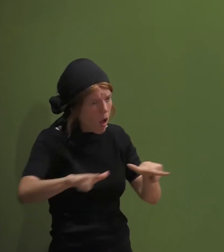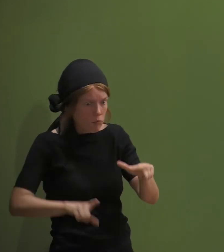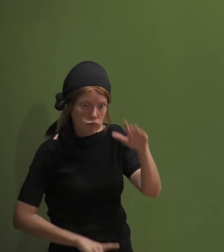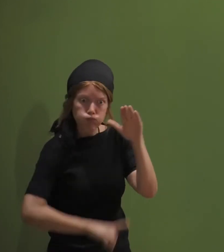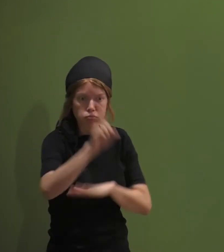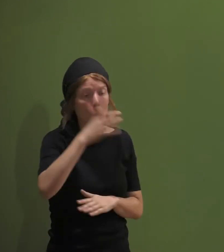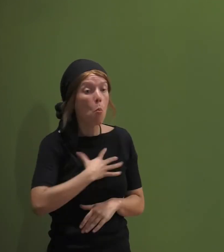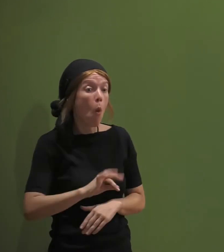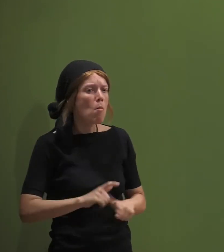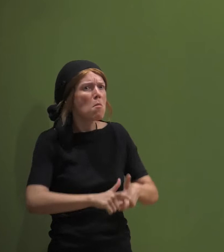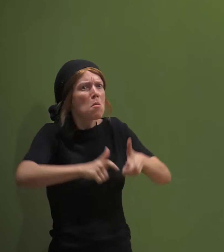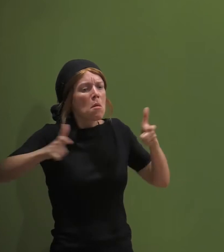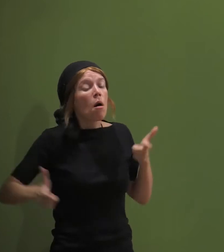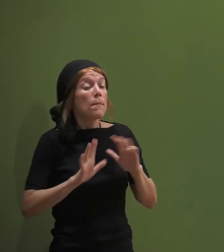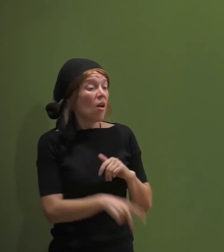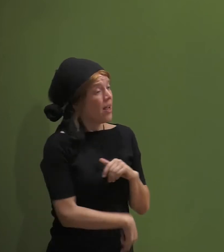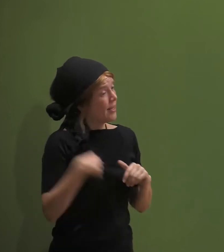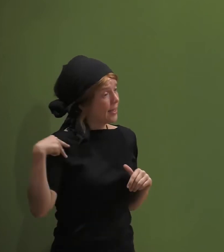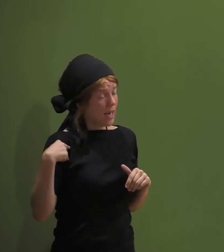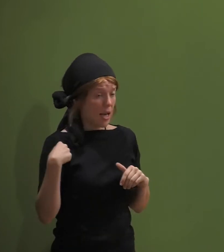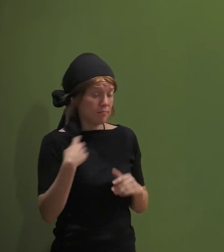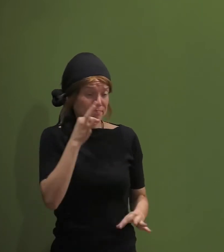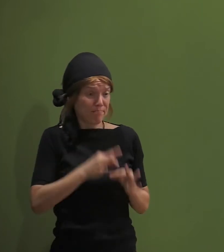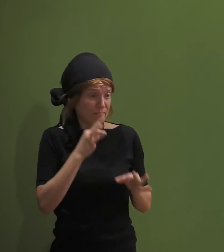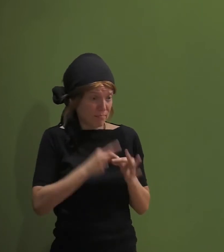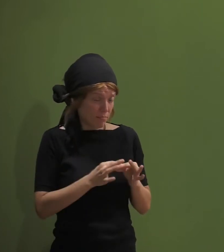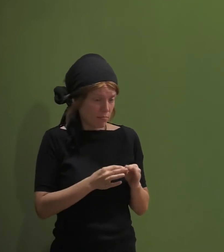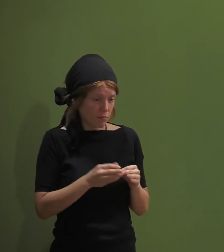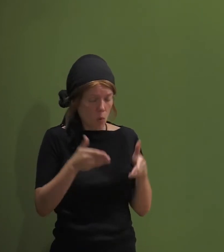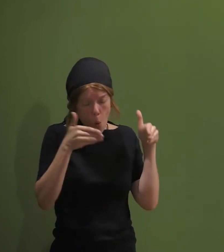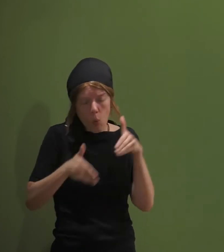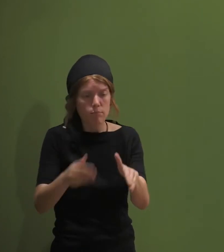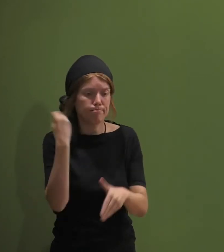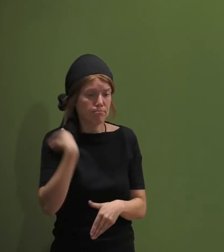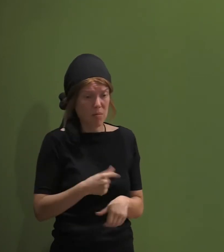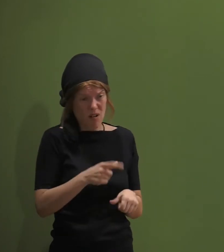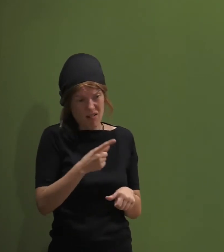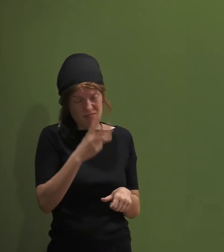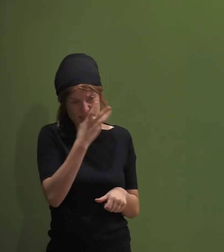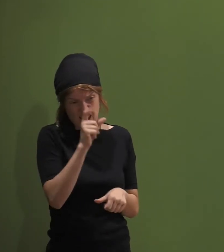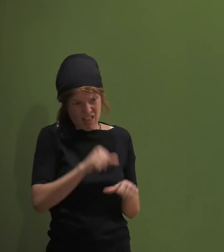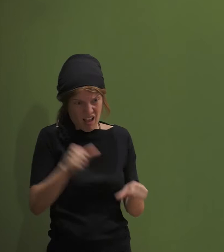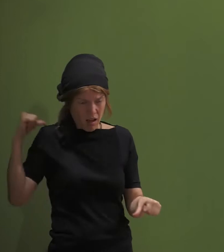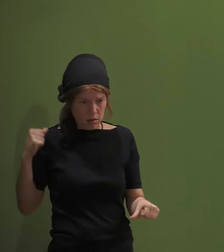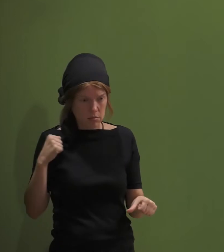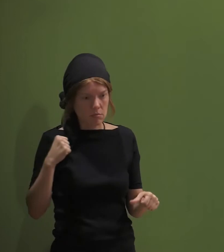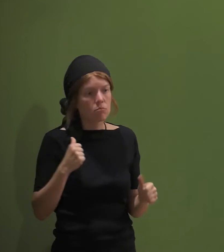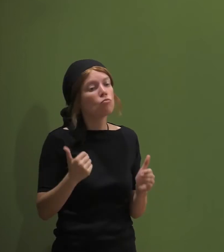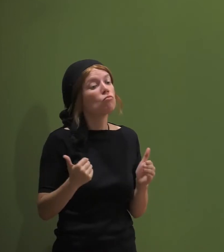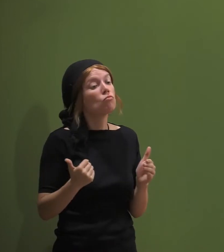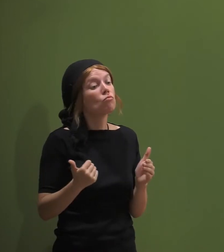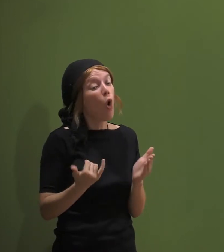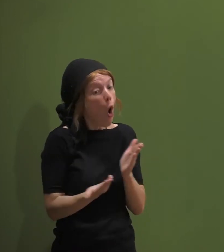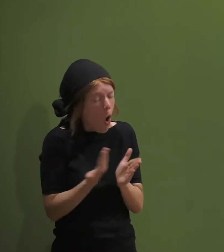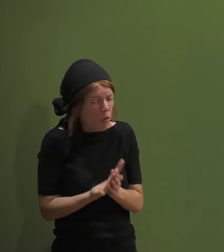y probablemente vayan a más, pero en general los viticultores siguen con la misma orientación que hace 30 años, buscando incrementar sus cosechas